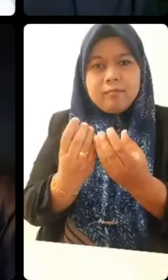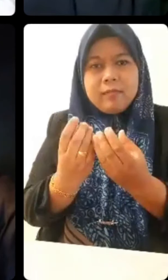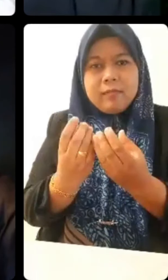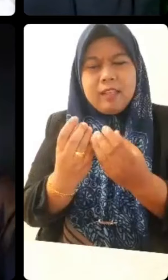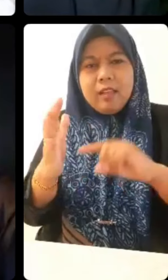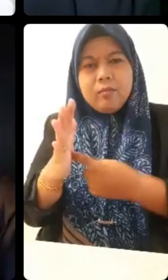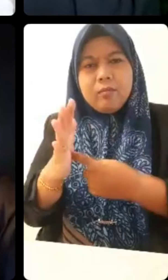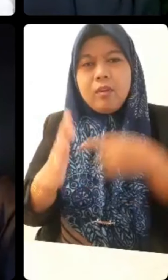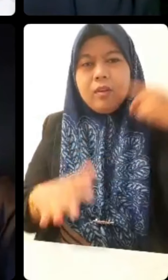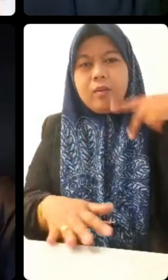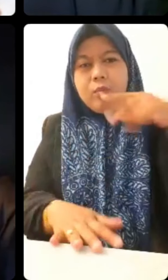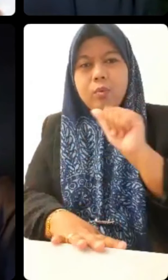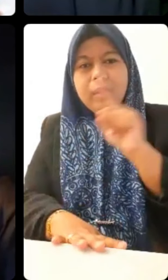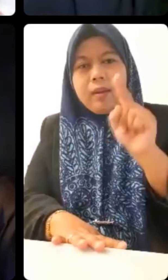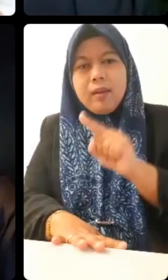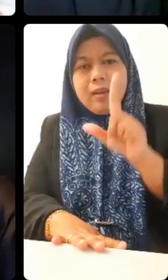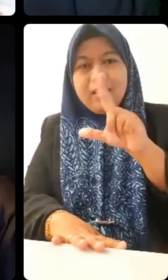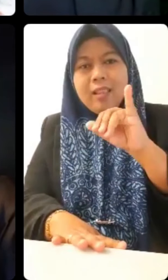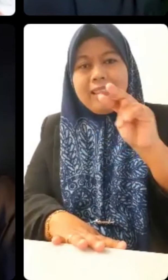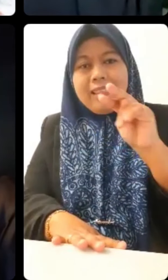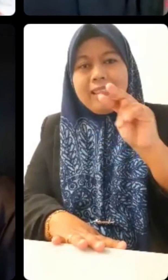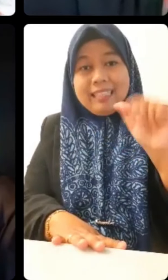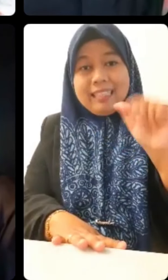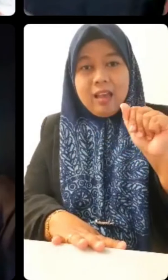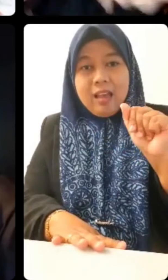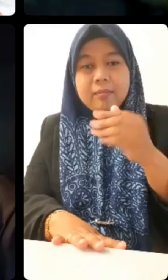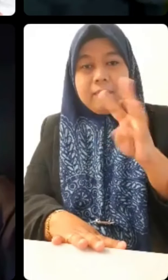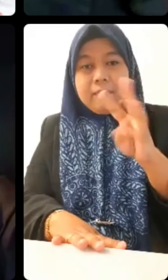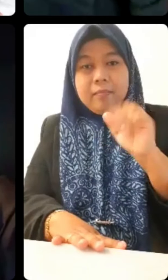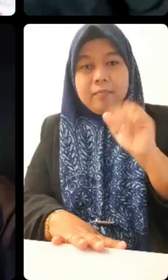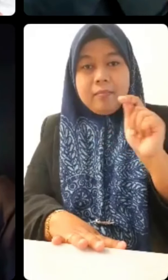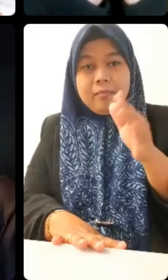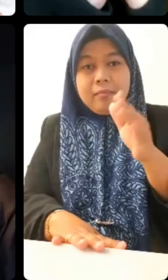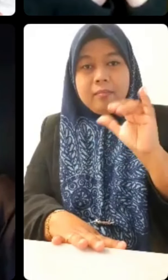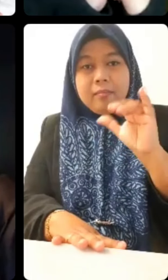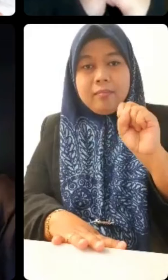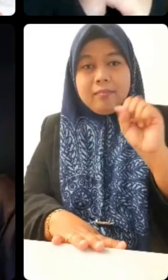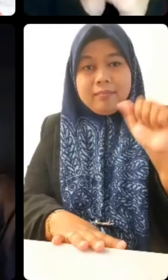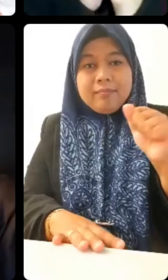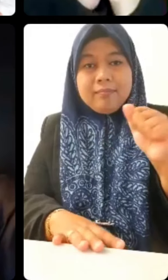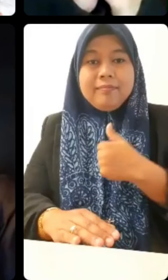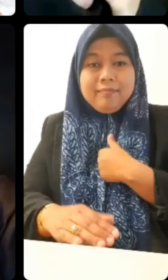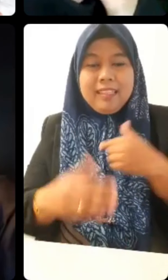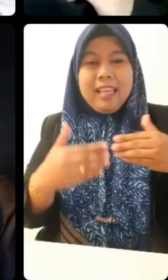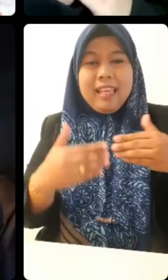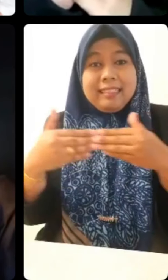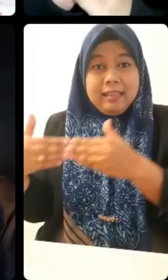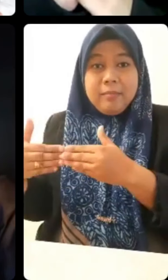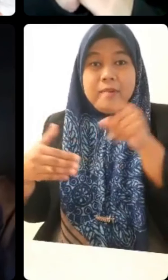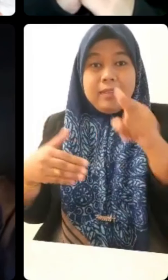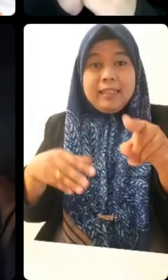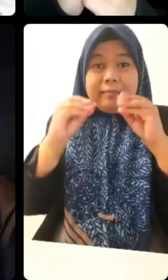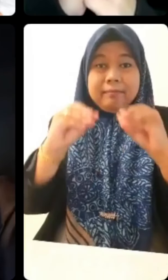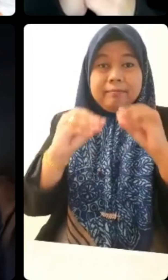dan saya sambung legasi dia sehingga sekarang alhamdulillah daripada 18 orang